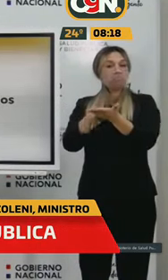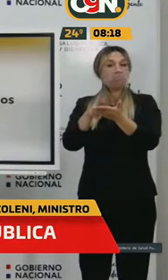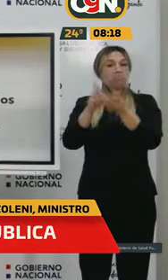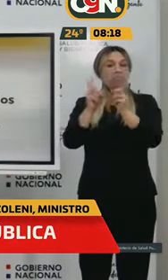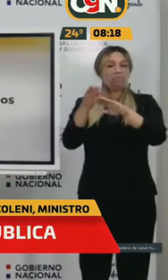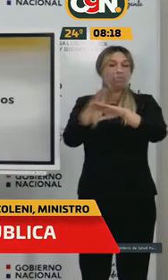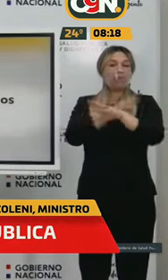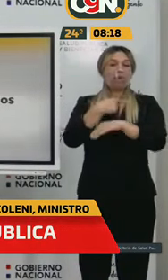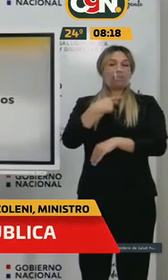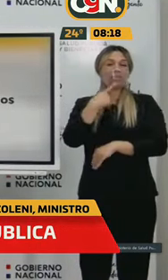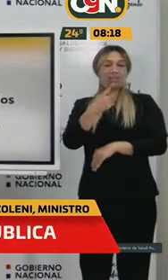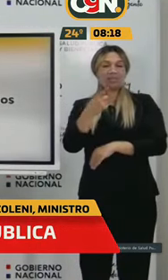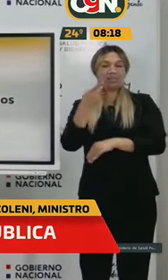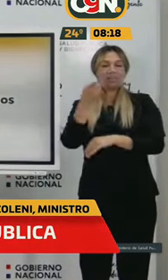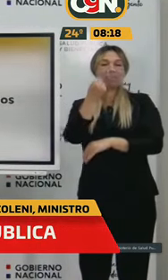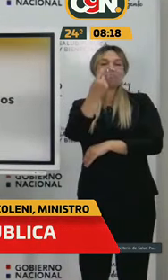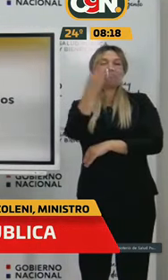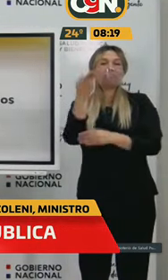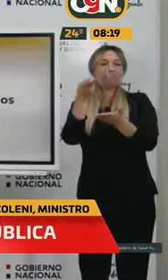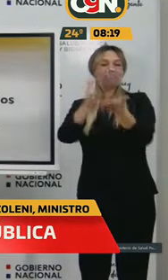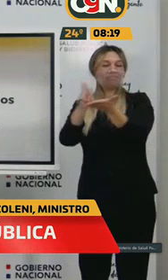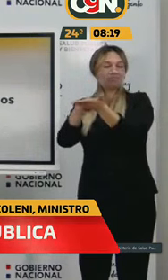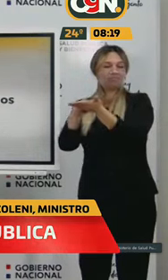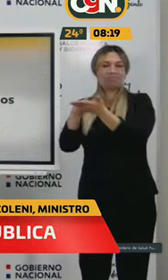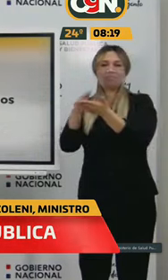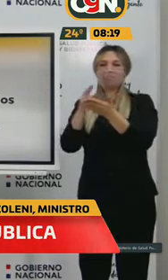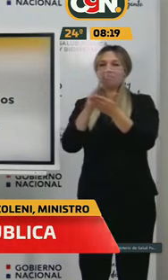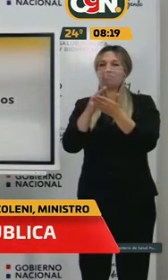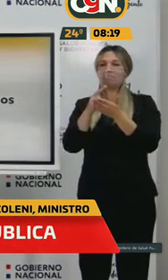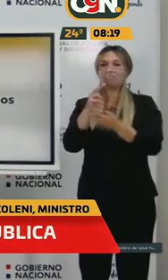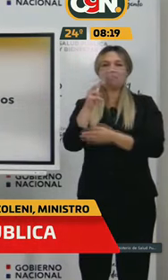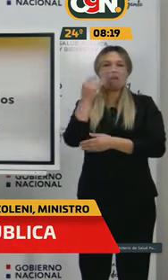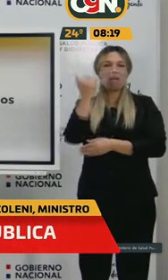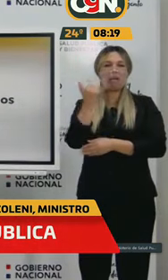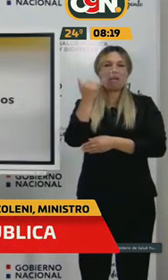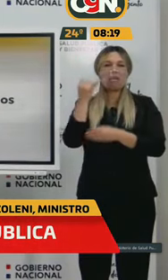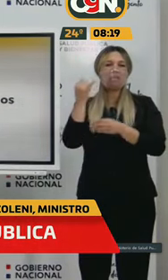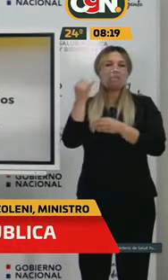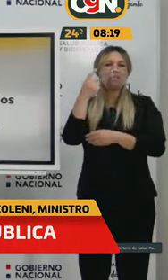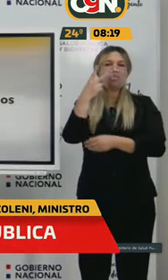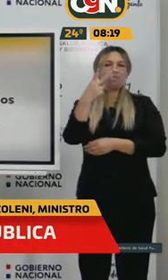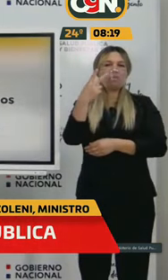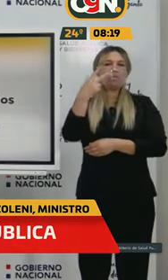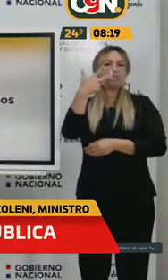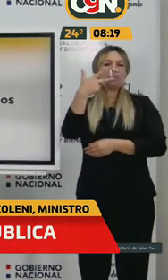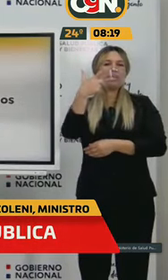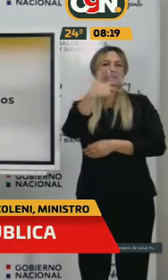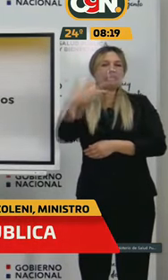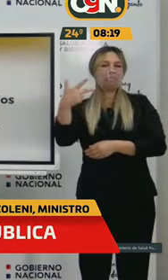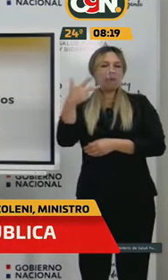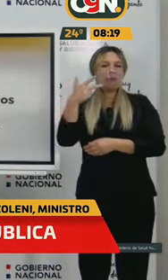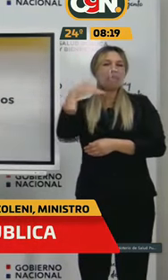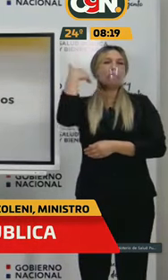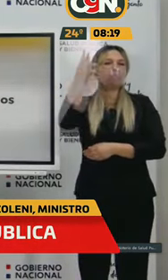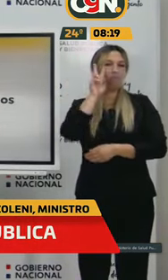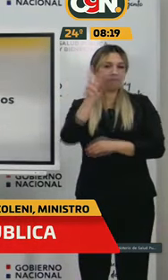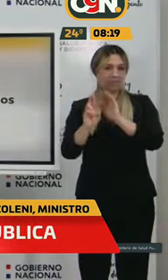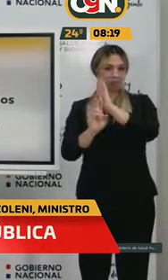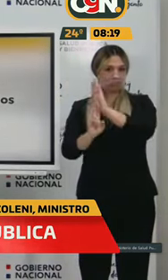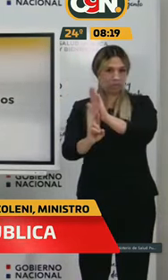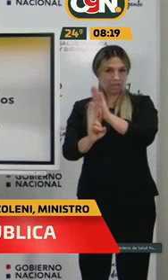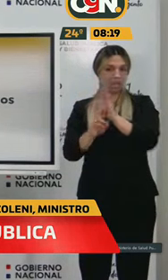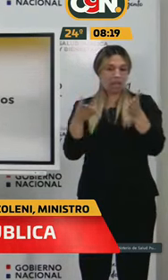antes, o mejor, el número de fallecidos, si se quiere, siempre tiene un rezago de 2 o 3 semanas. Entonces, eso no estamos notando en este